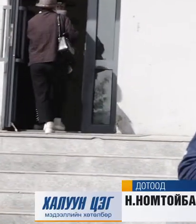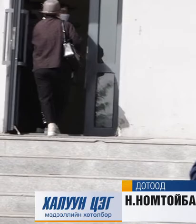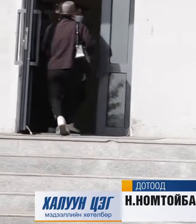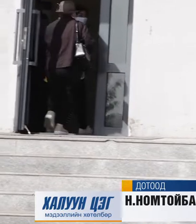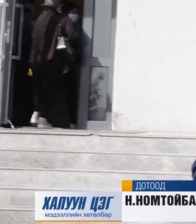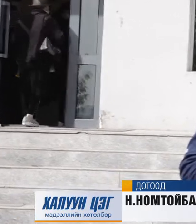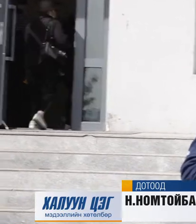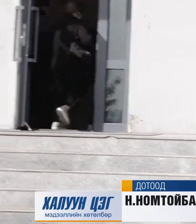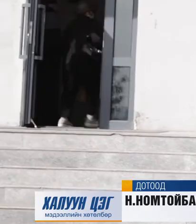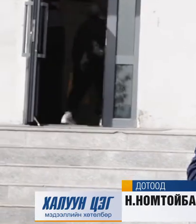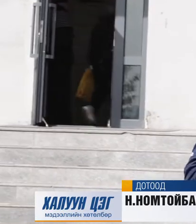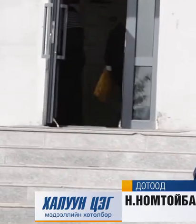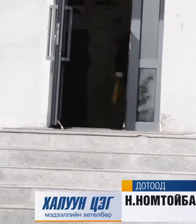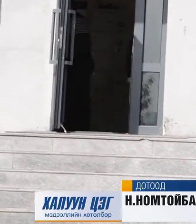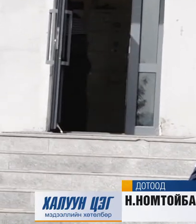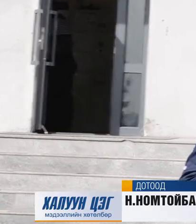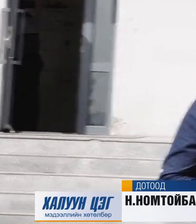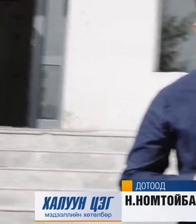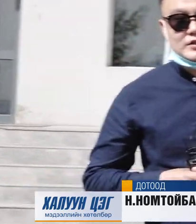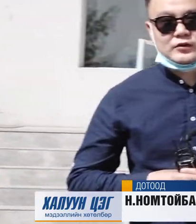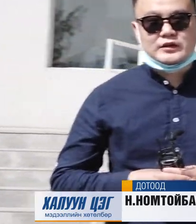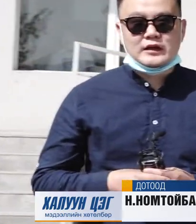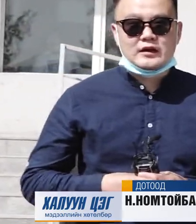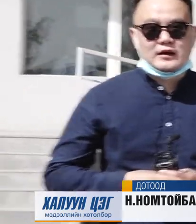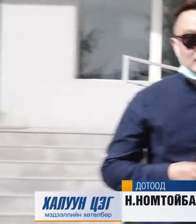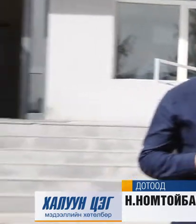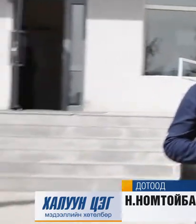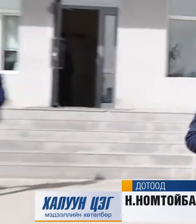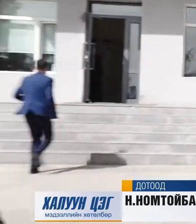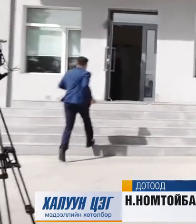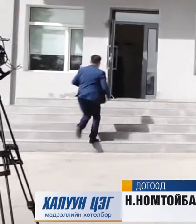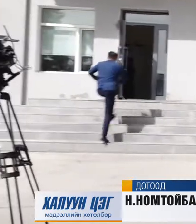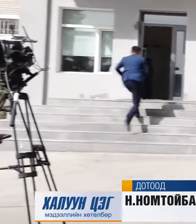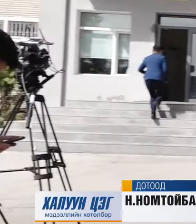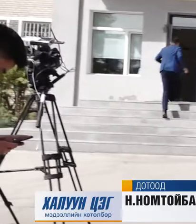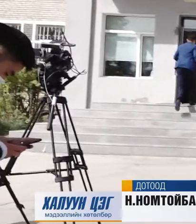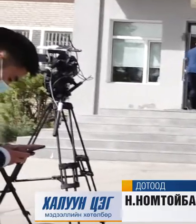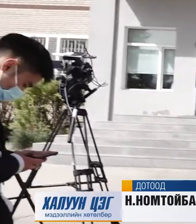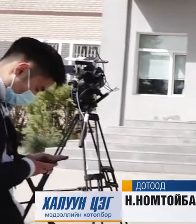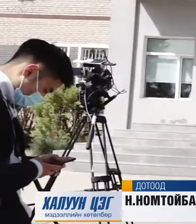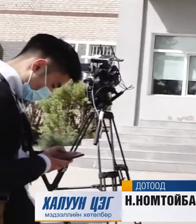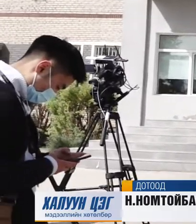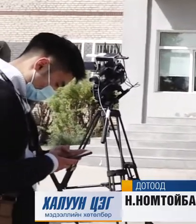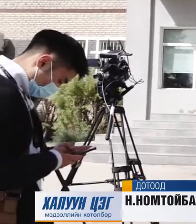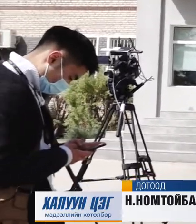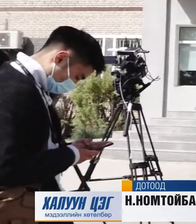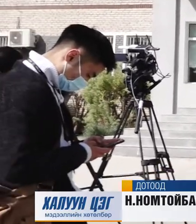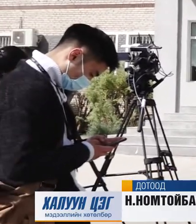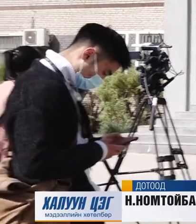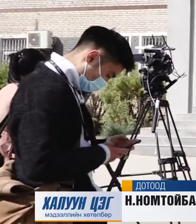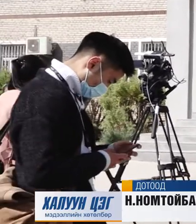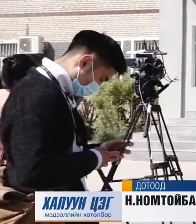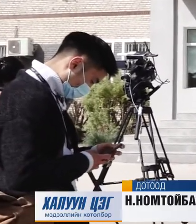шатны шүүх хурал дээрээс шууд дамжуулж байна. За, өглөө улсын хурлын шүүн асан. За, иргэн Номтой Баярын нарт